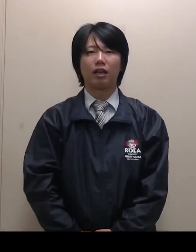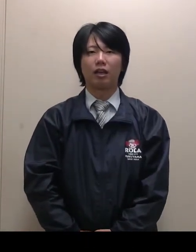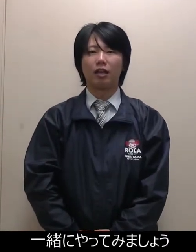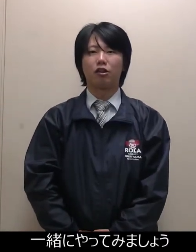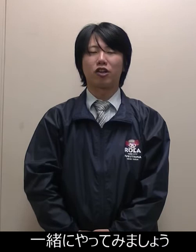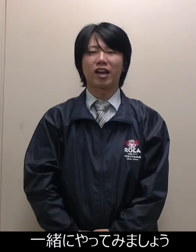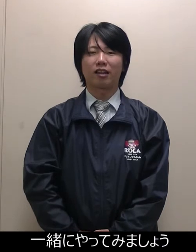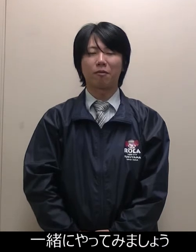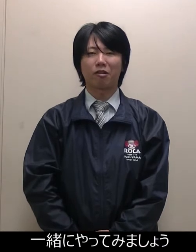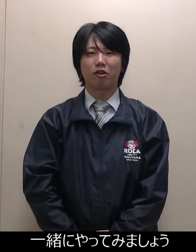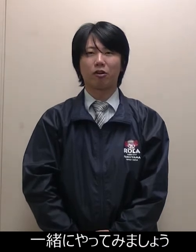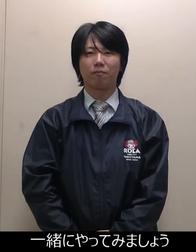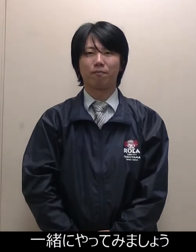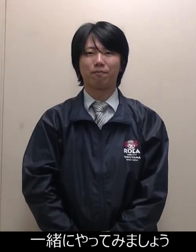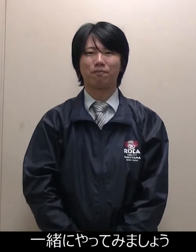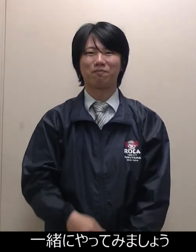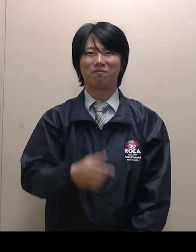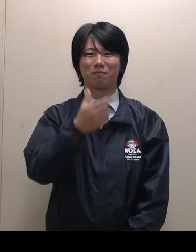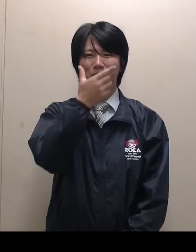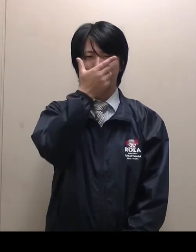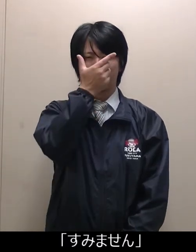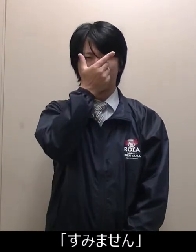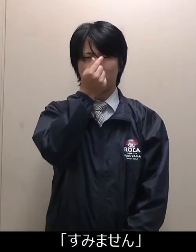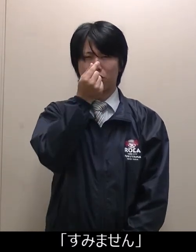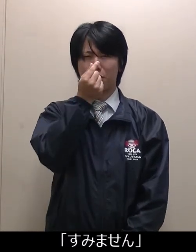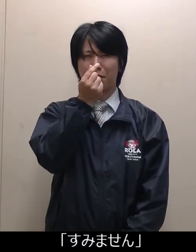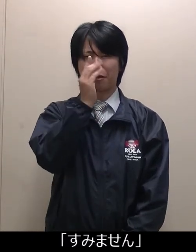一緒にやってみましょう。すみません。